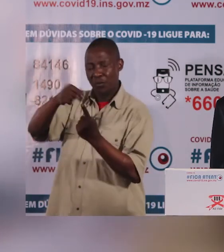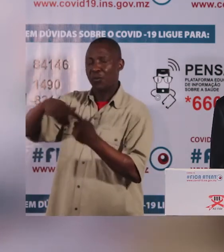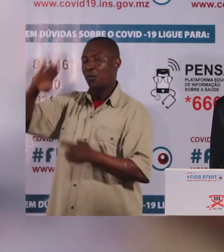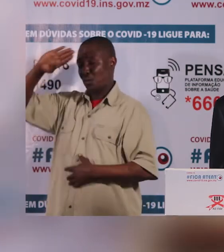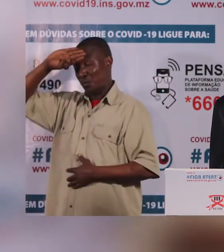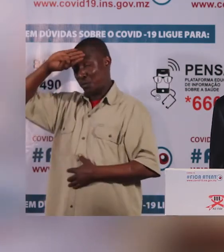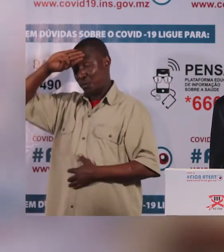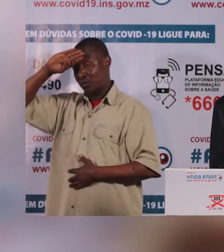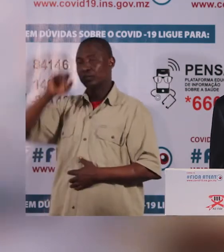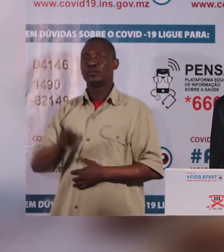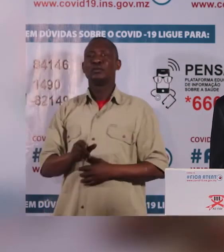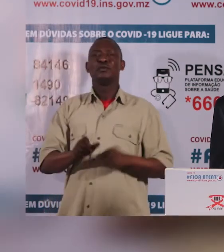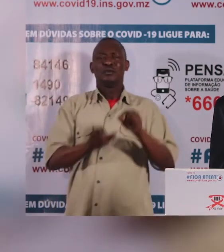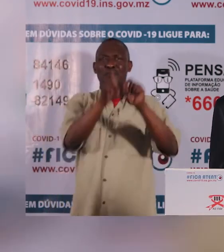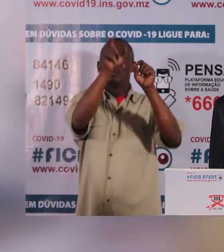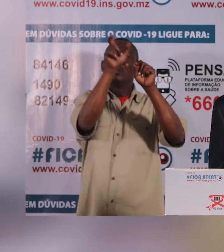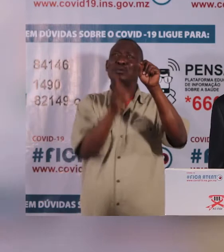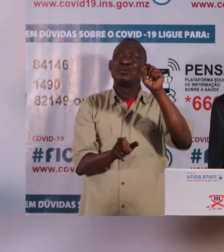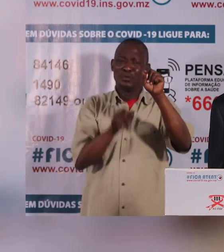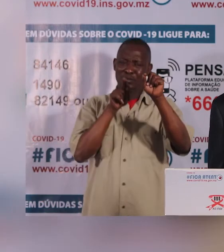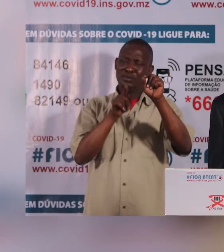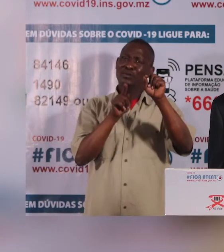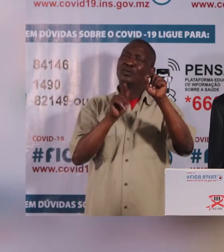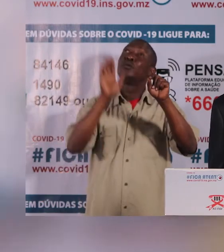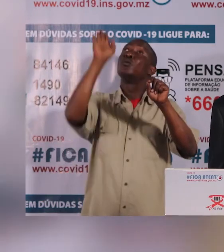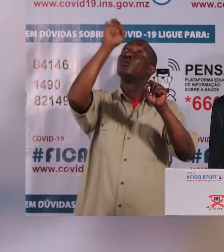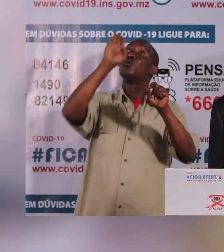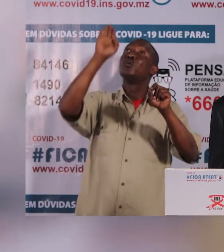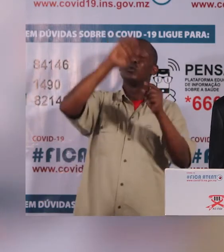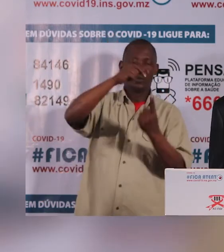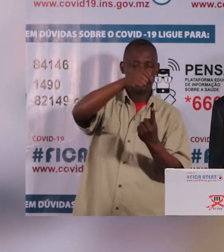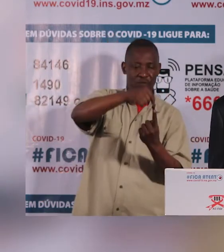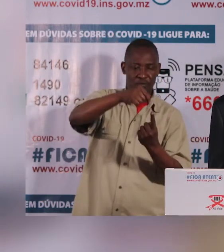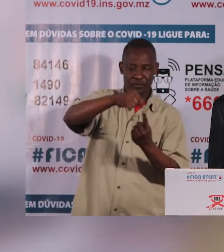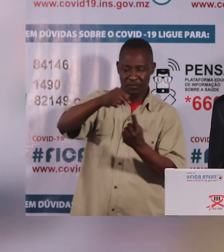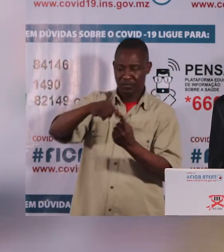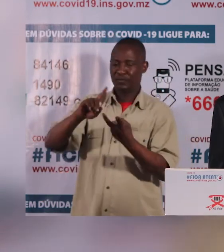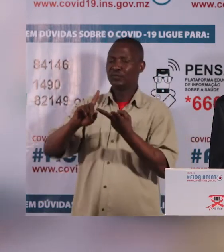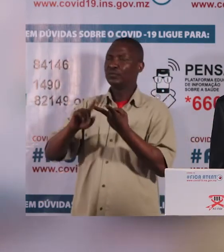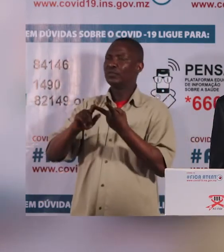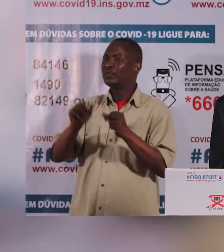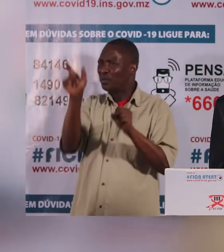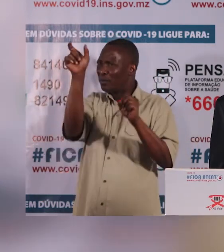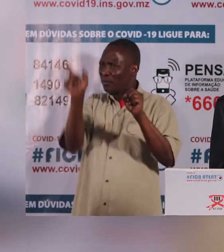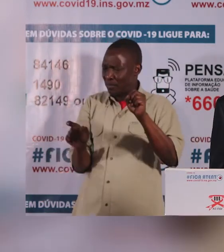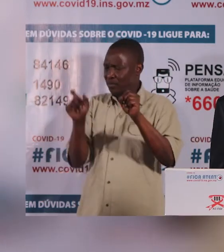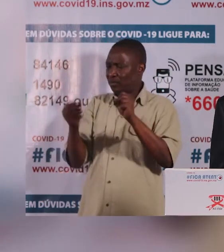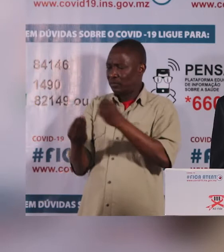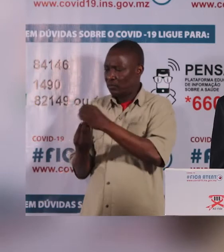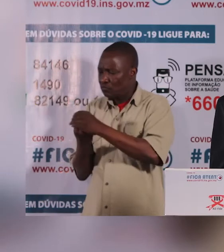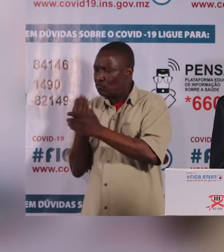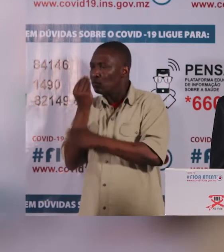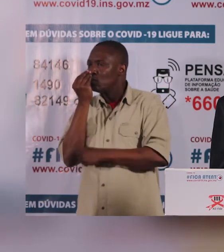de indivíduos testados, a barra cor-de-rosa é o número de indivíduos positivos, depois temos a linha que indica a taxa de